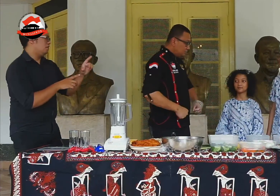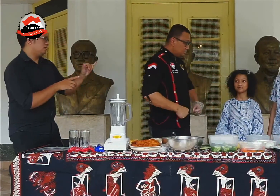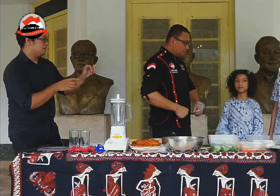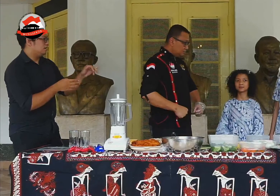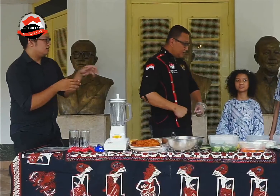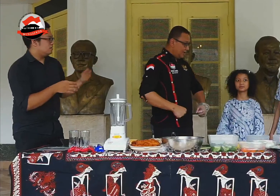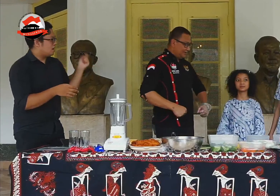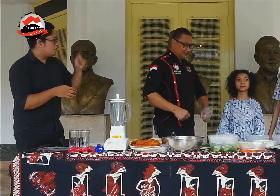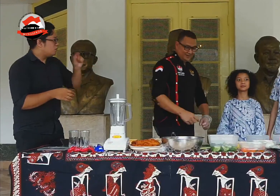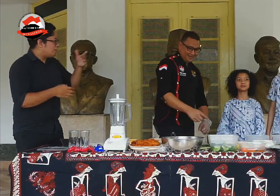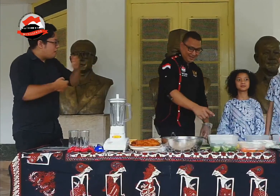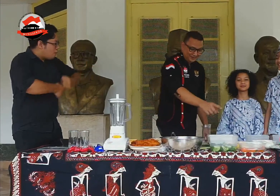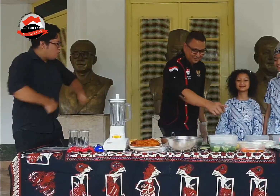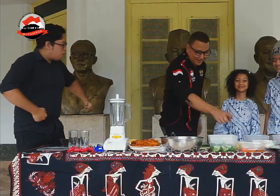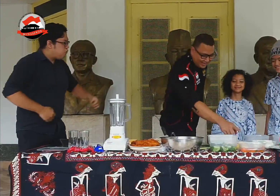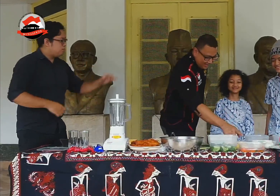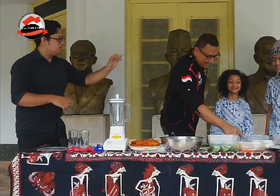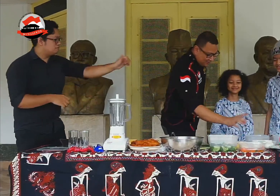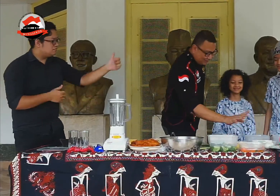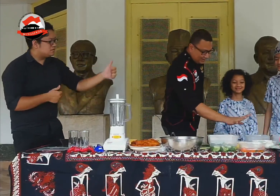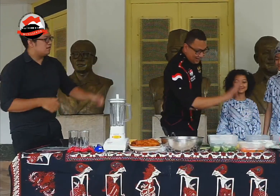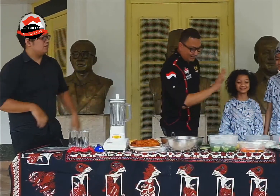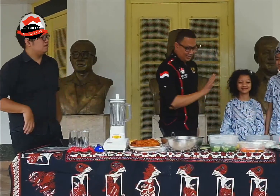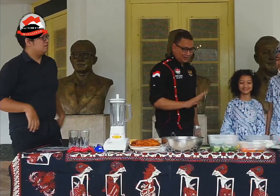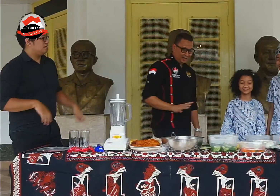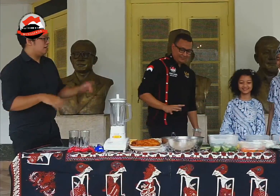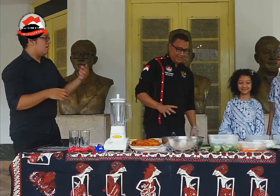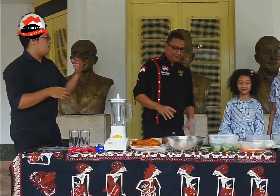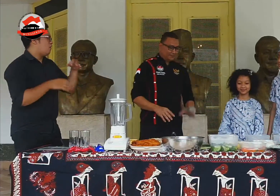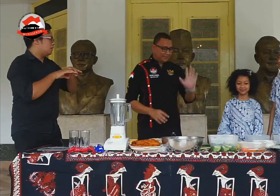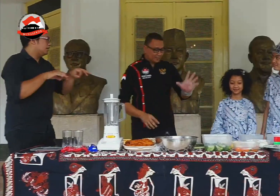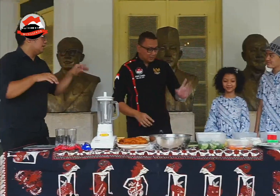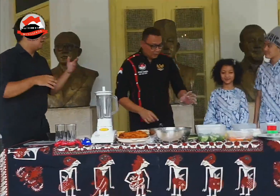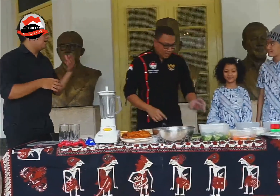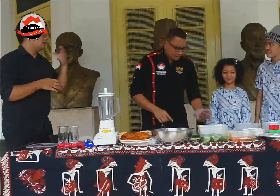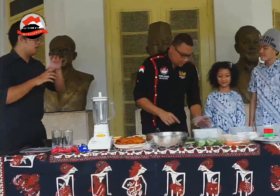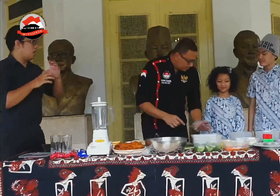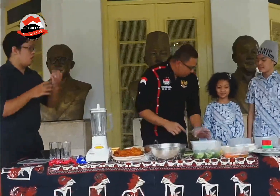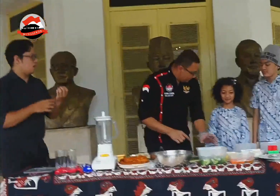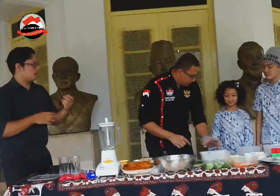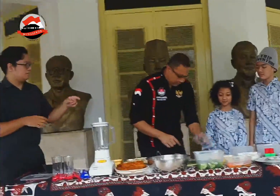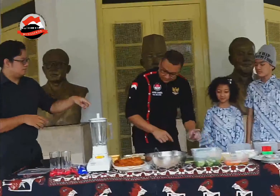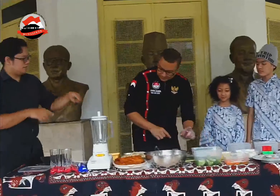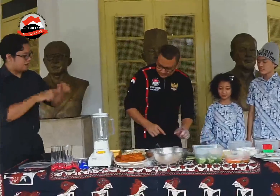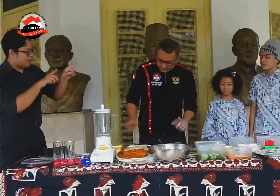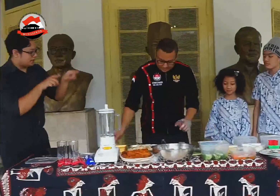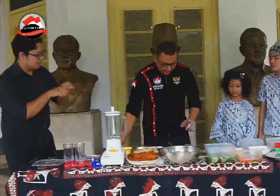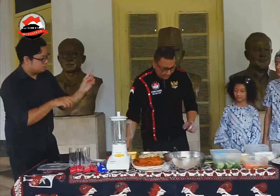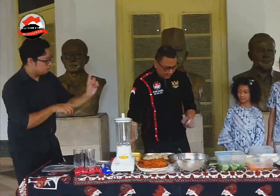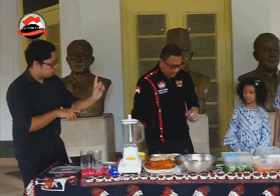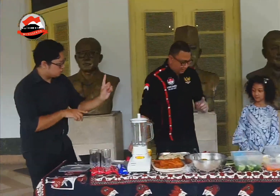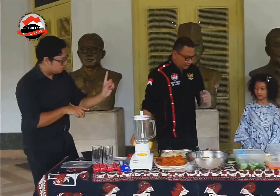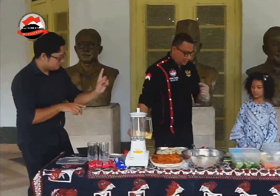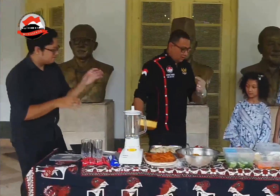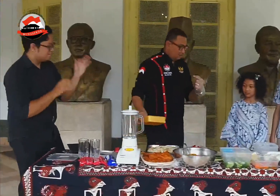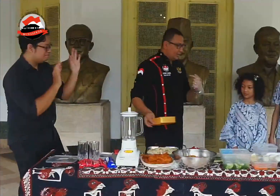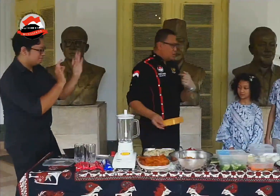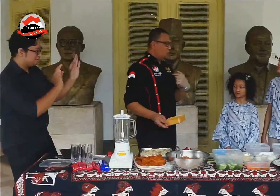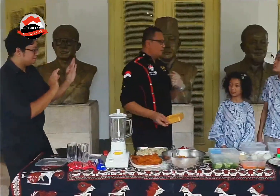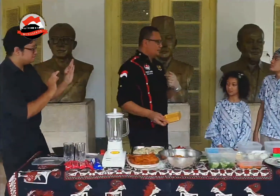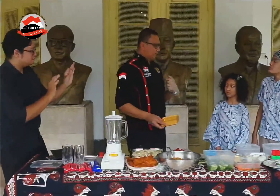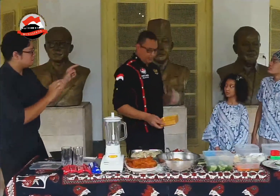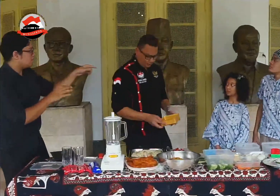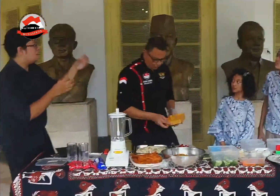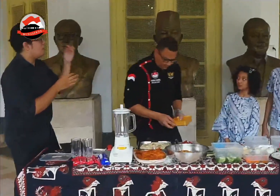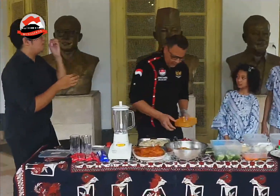gemuk, ya biar gemuk, ada wortel, ada telur, ya kita bentuk hati dulu ya. Ini kita manggilnya